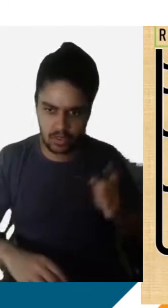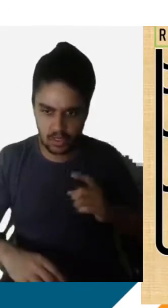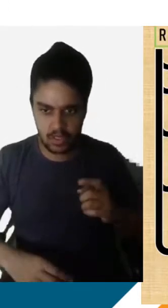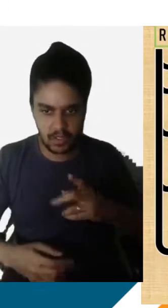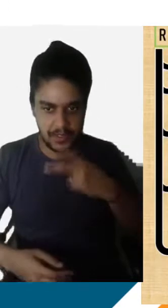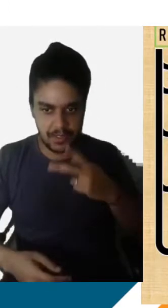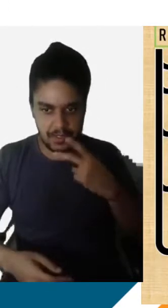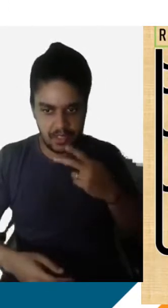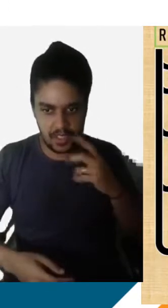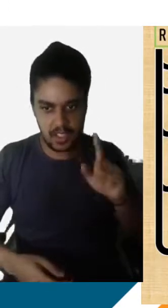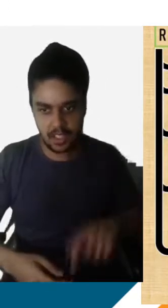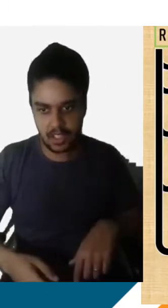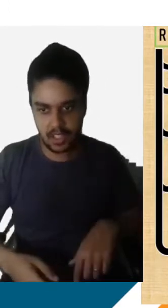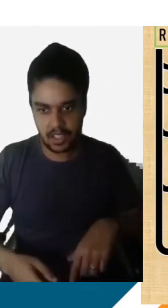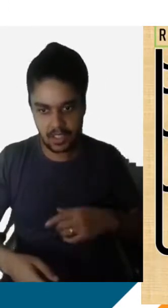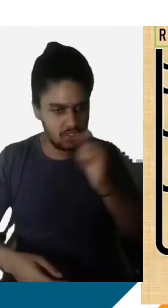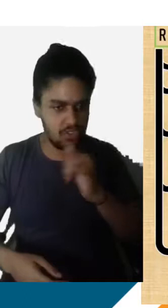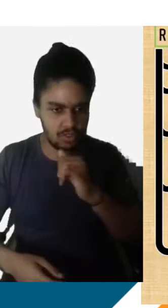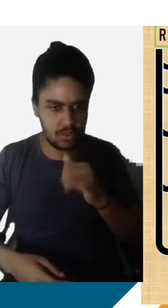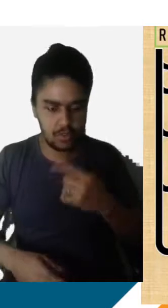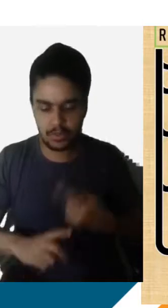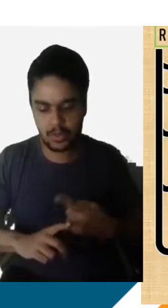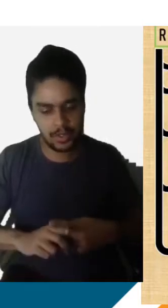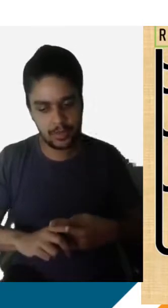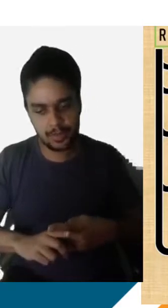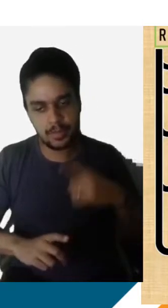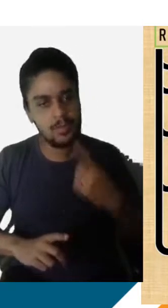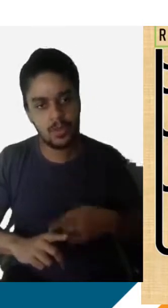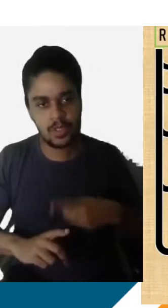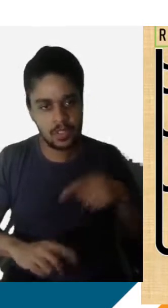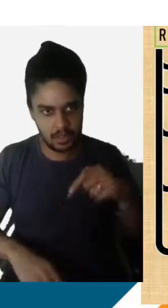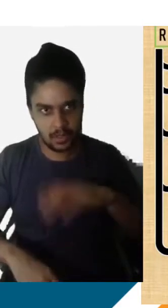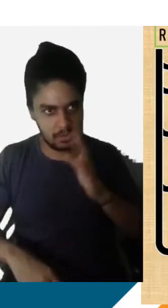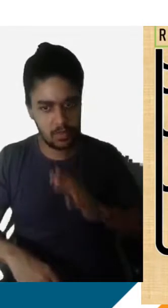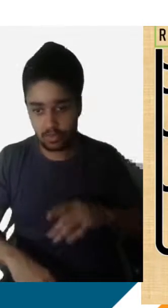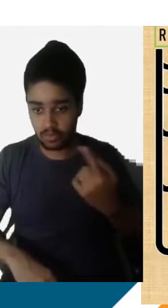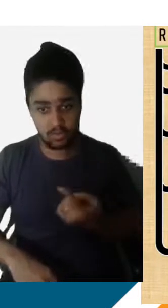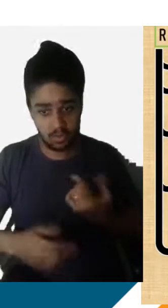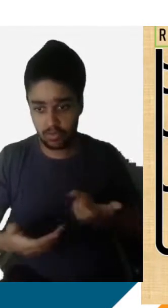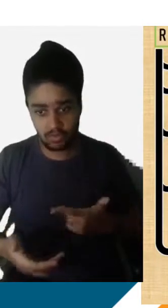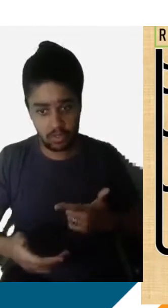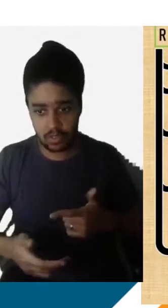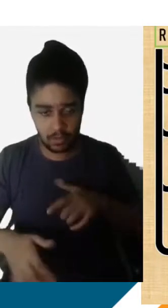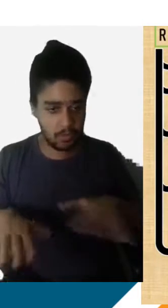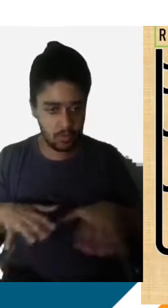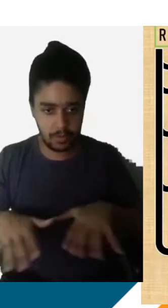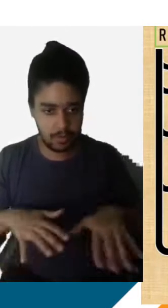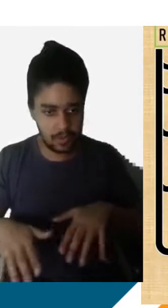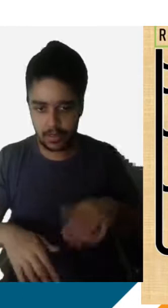de cara dizer que é um relevo de formação antiga. Por quê? Porque aqui no Brasil a gente não tem nenhum